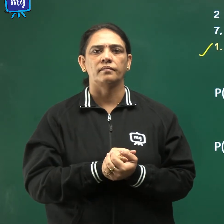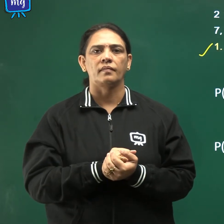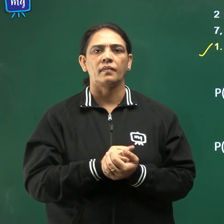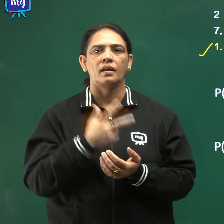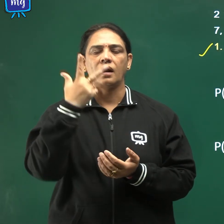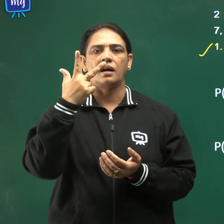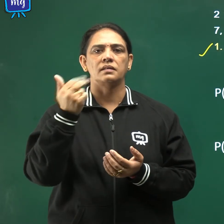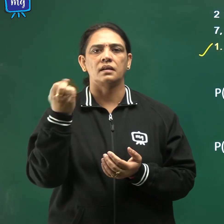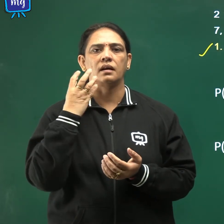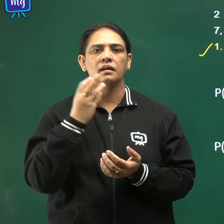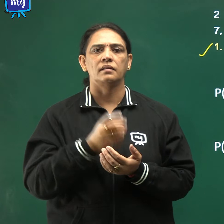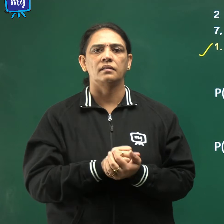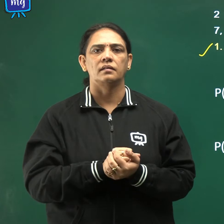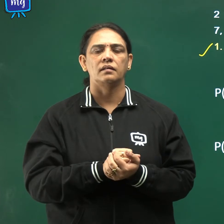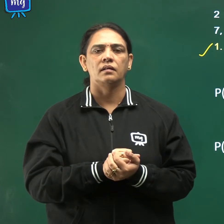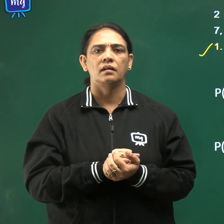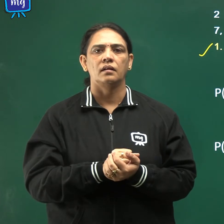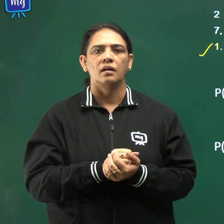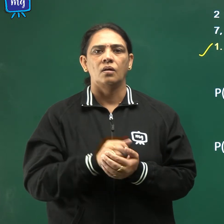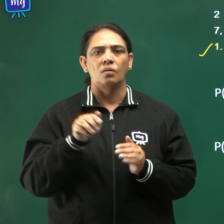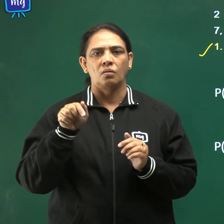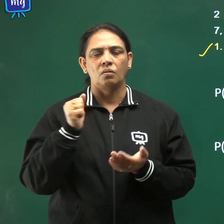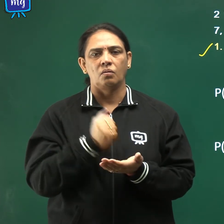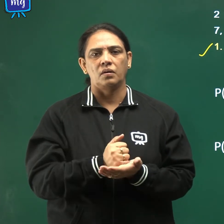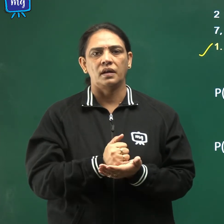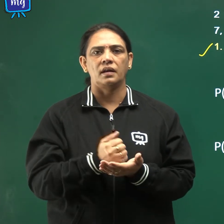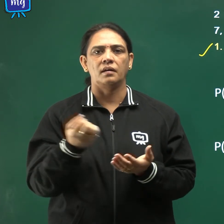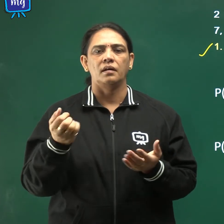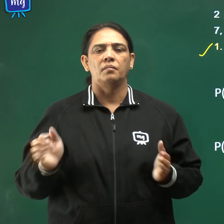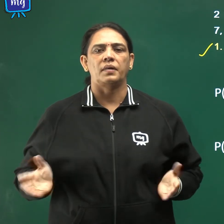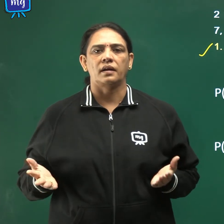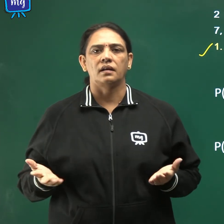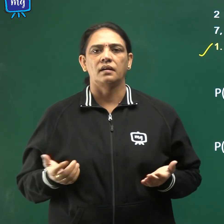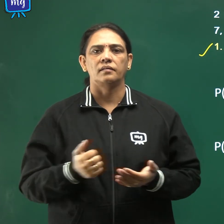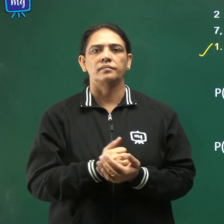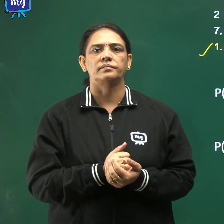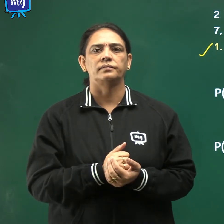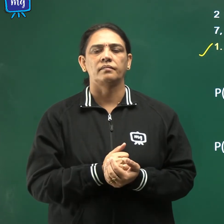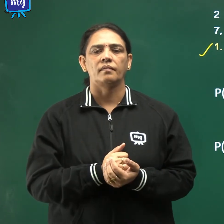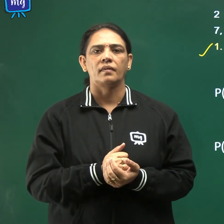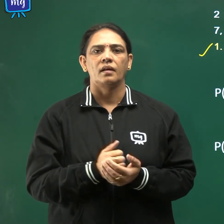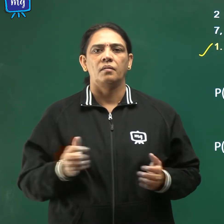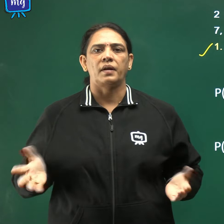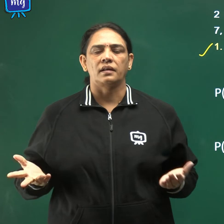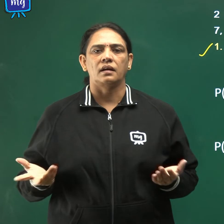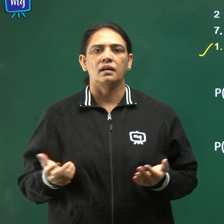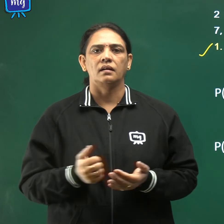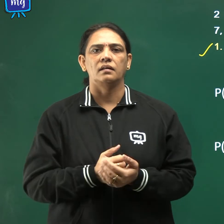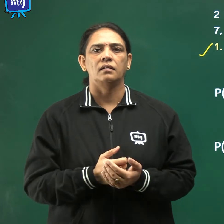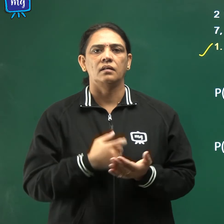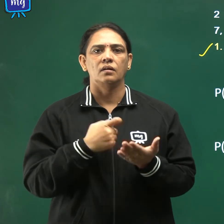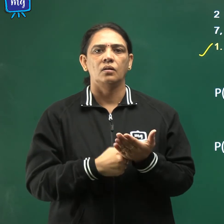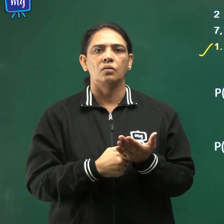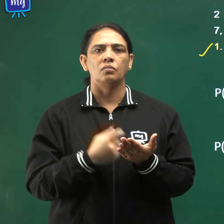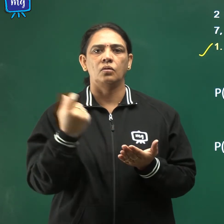कि आज संख्या होने की प्रायिकता झाला का के